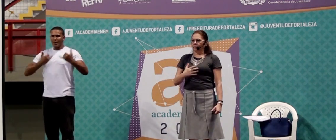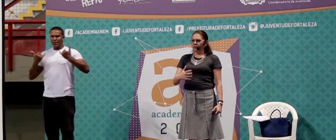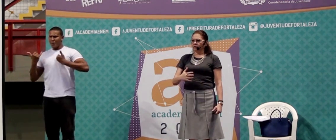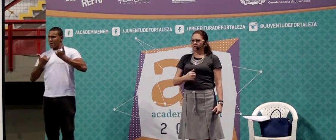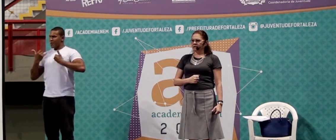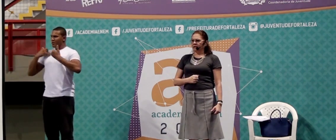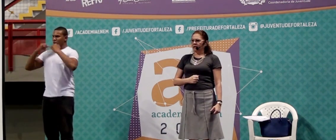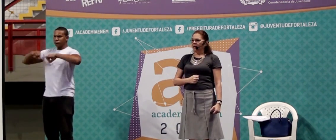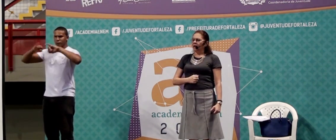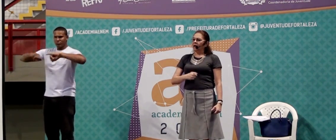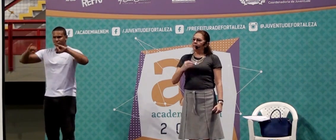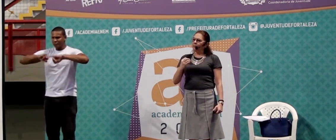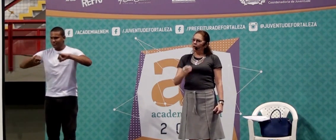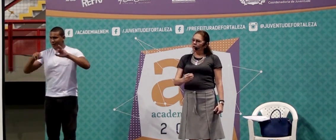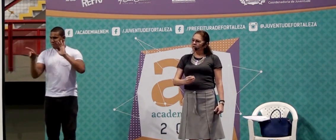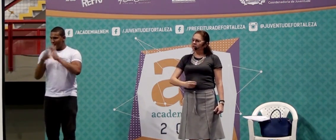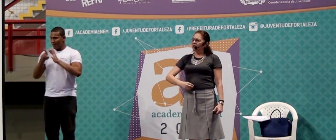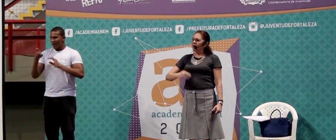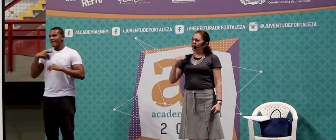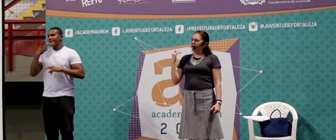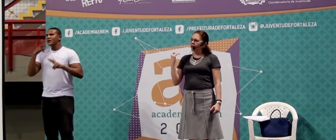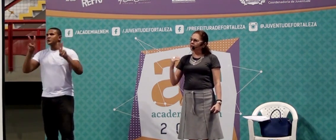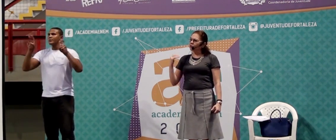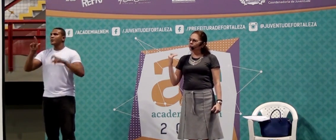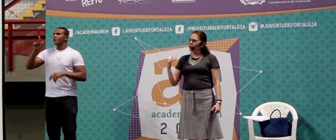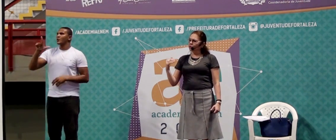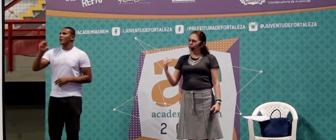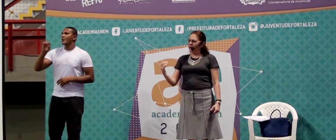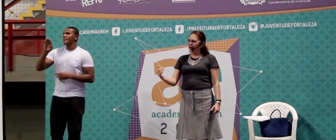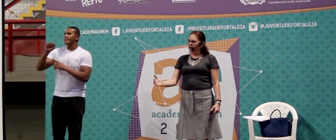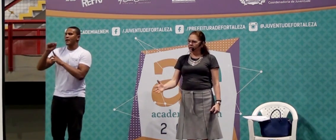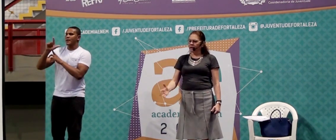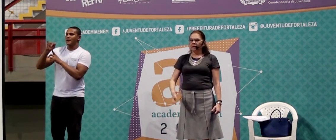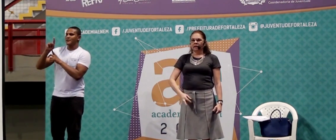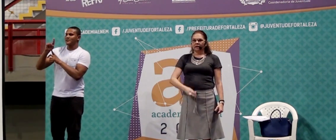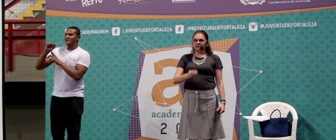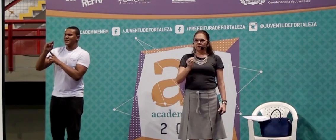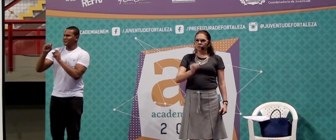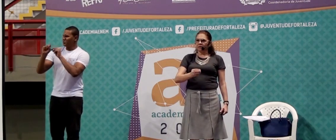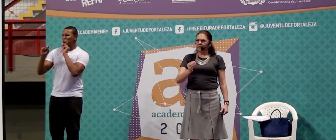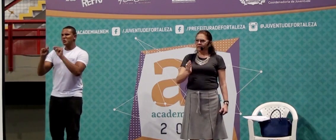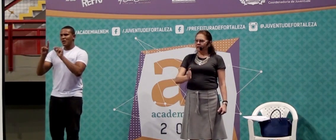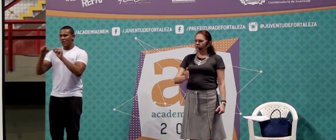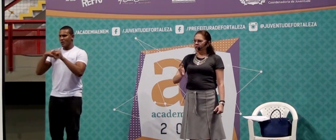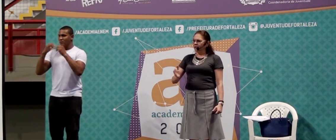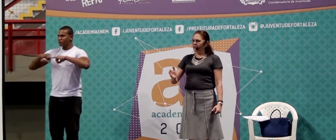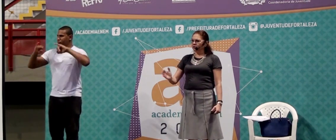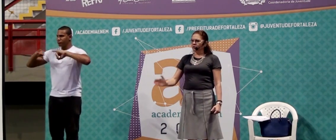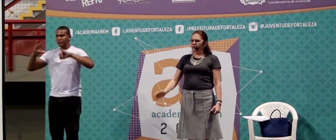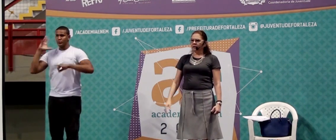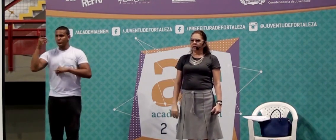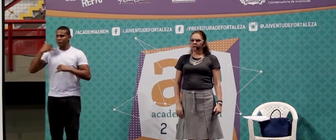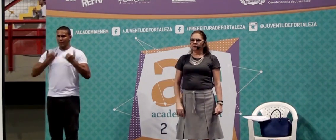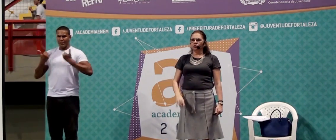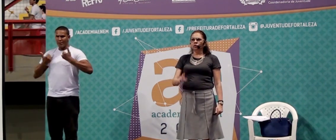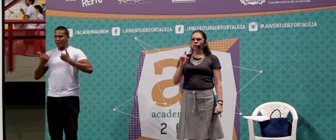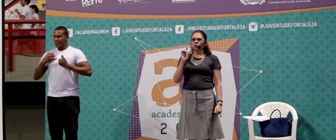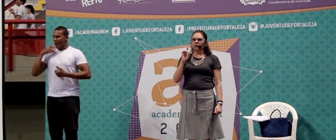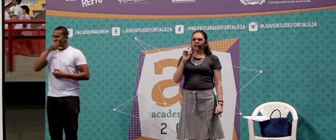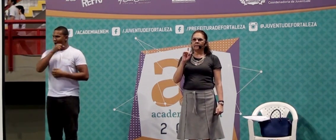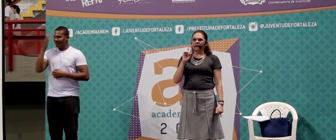globalização, eu posso dizer: após a queda do Muro de Berlim, na segunda metade da década de